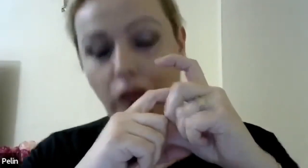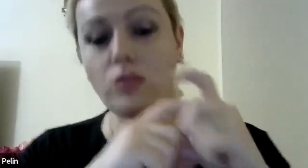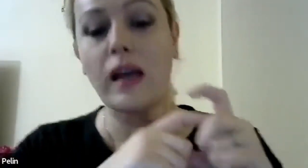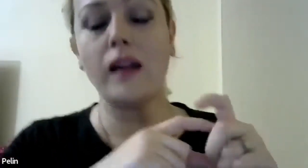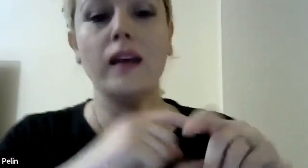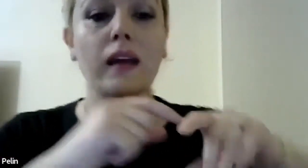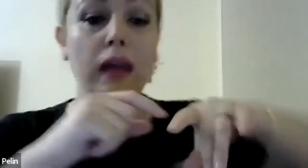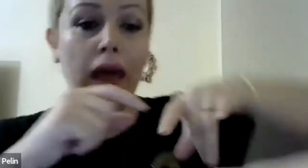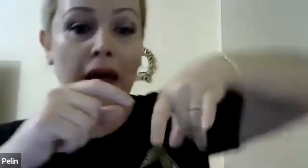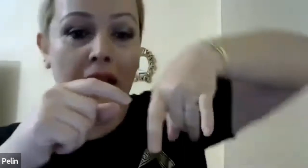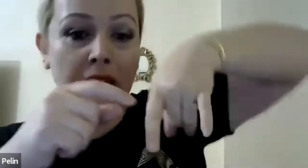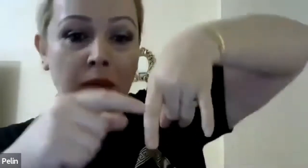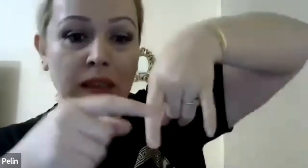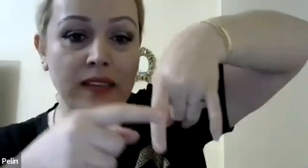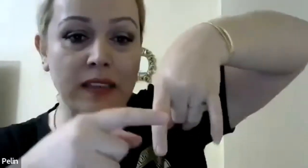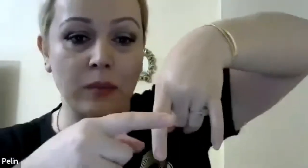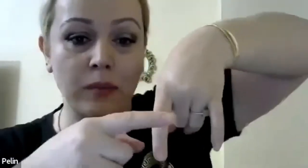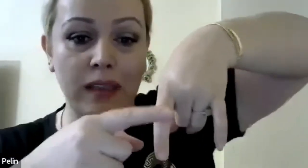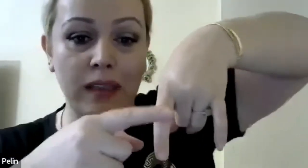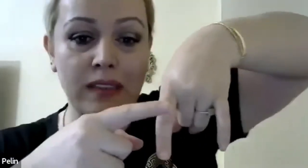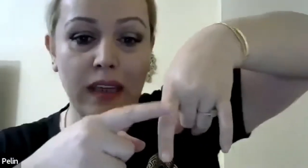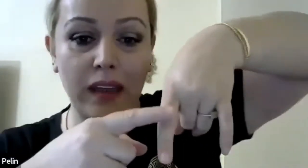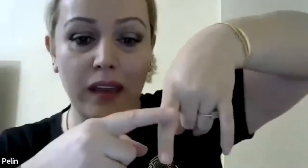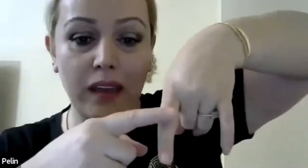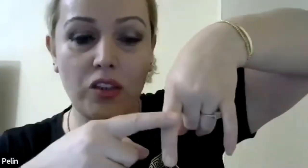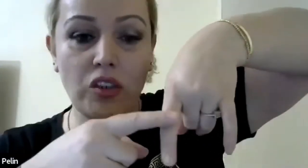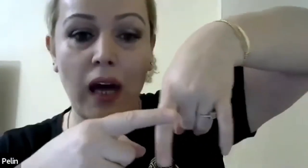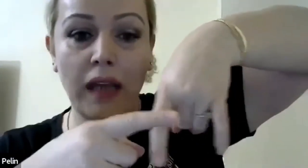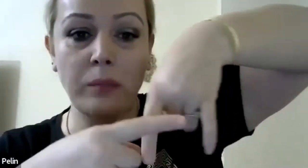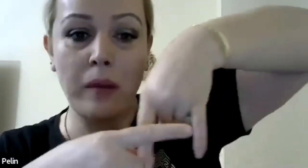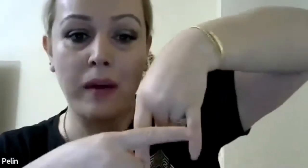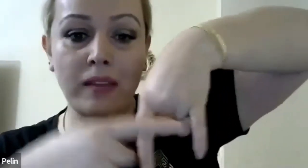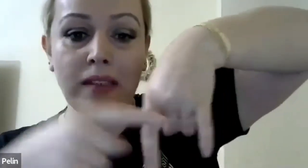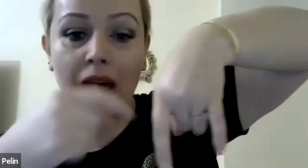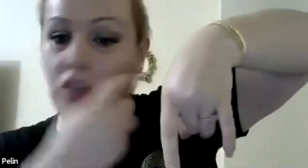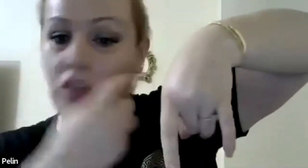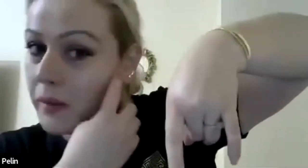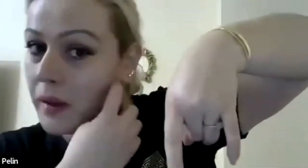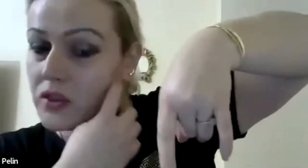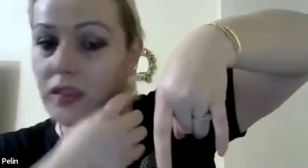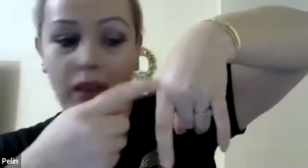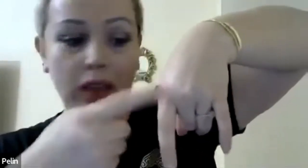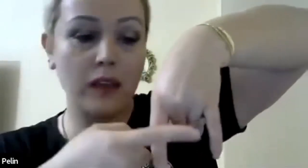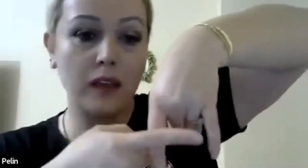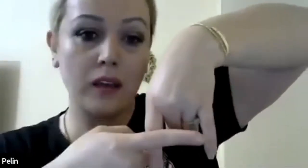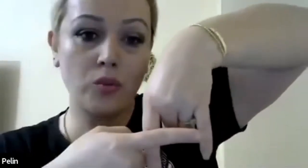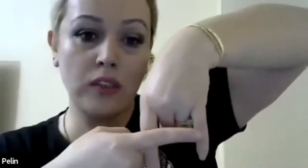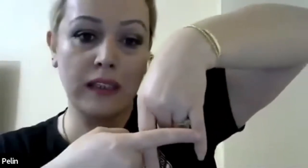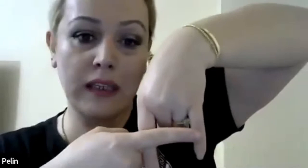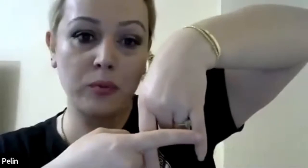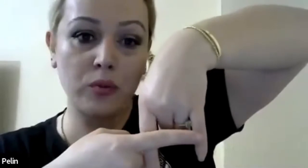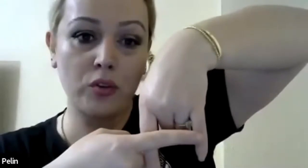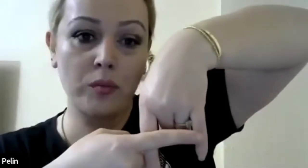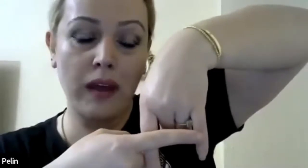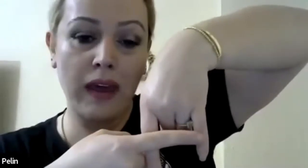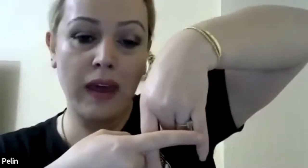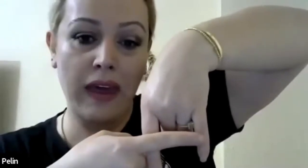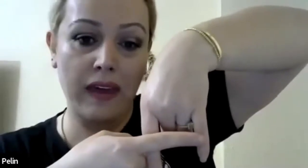Güzel. H demek istediğimde ise işaret parmağım ve serçe parmağım açık. Bu şekilde yapıyorum.